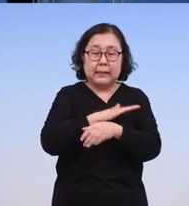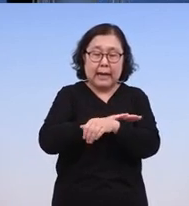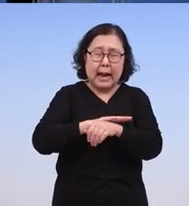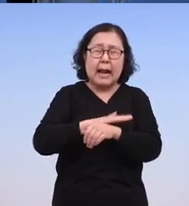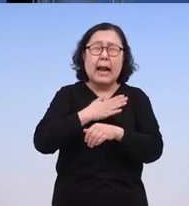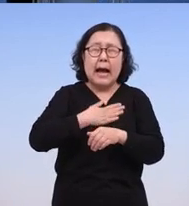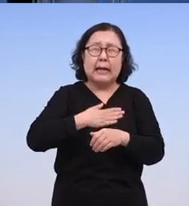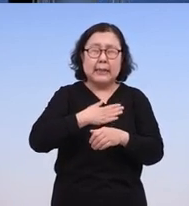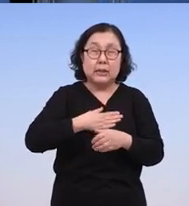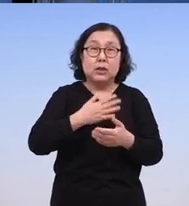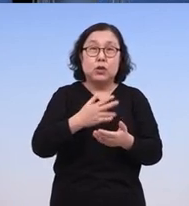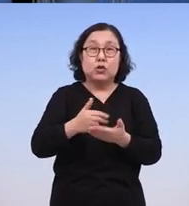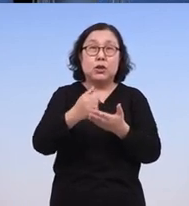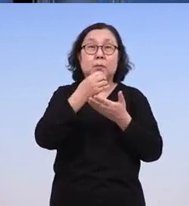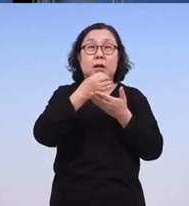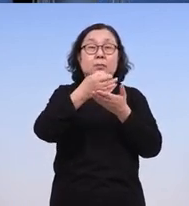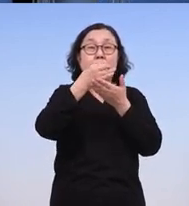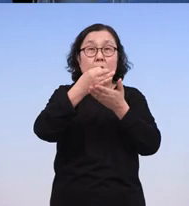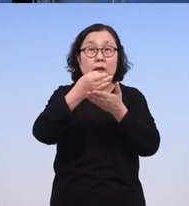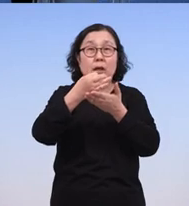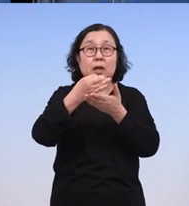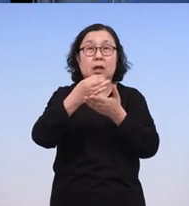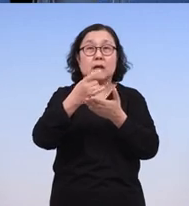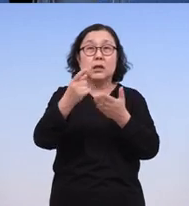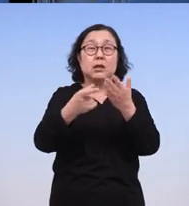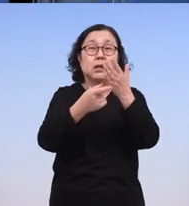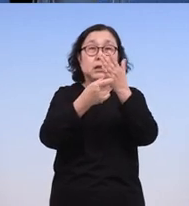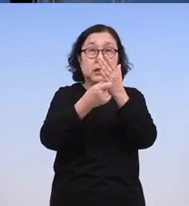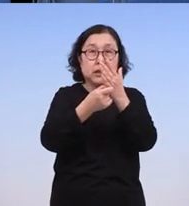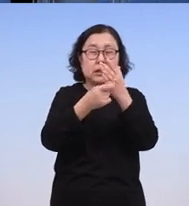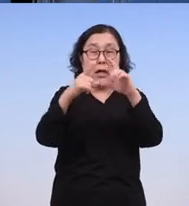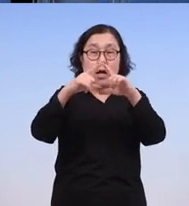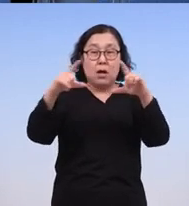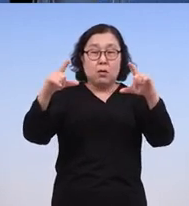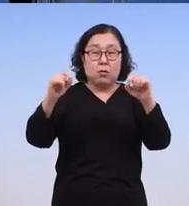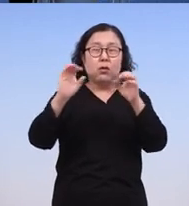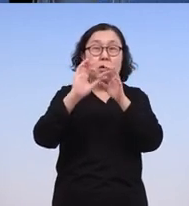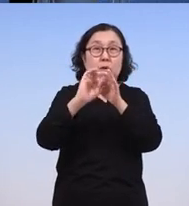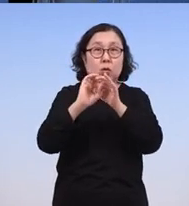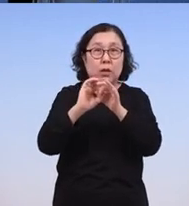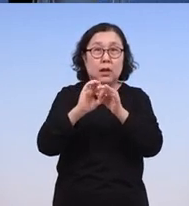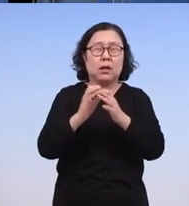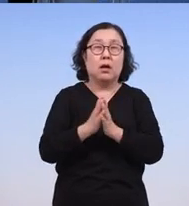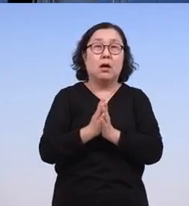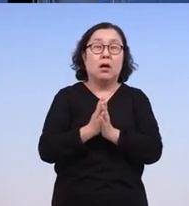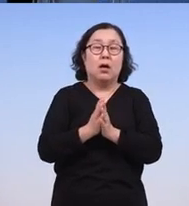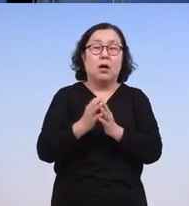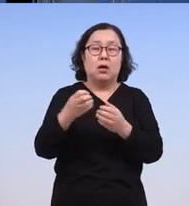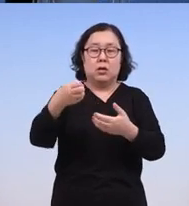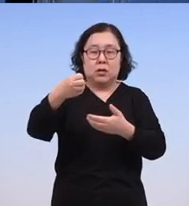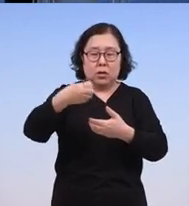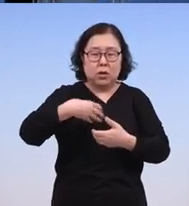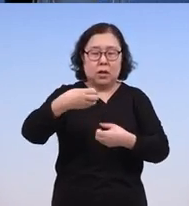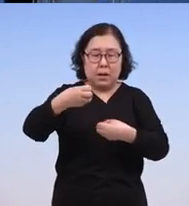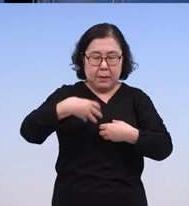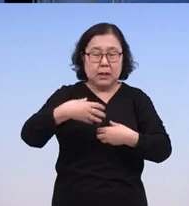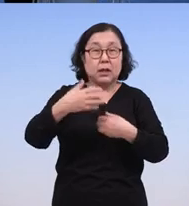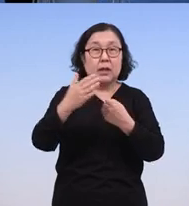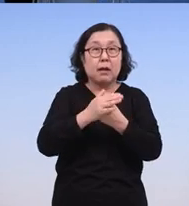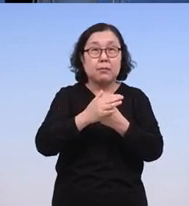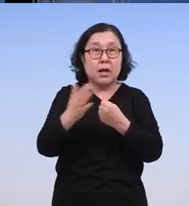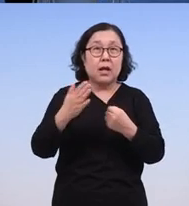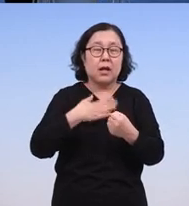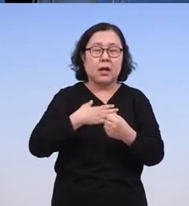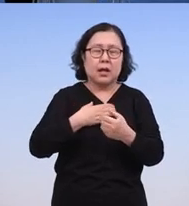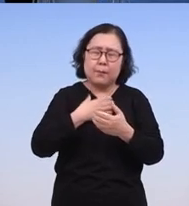저의 마음을 아시는 주님의 음성이 그 식사권으로 통해서 전달이 되니까 그래서 눈물이 나는 거예요.